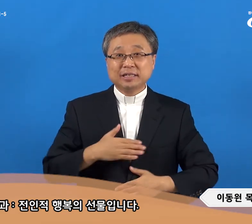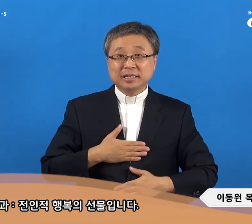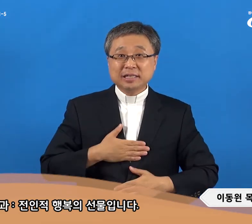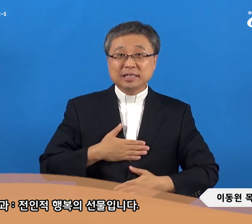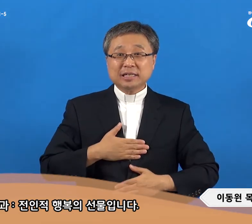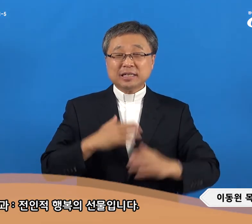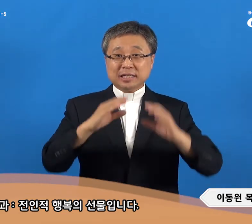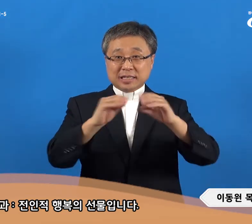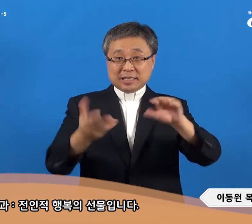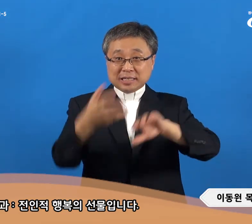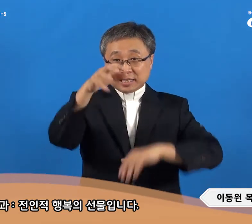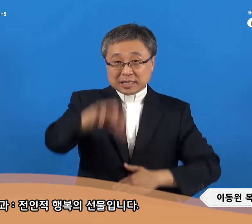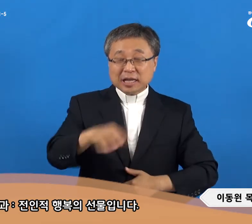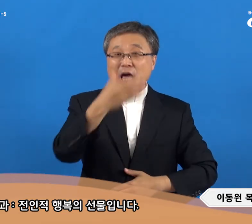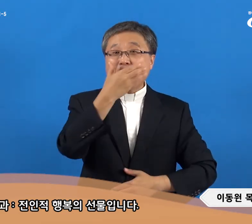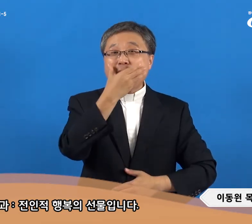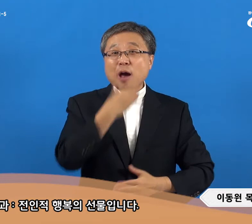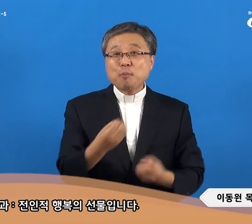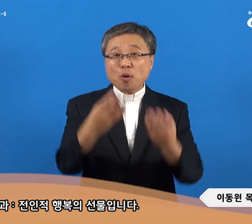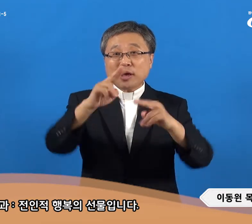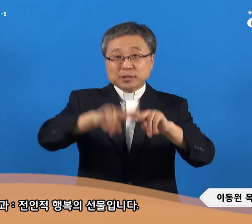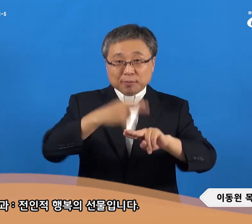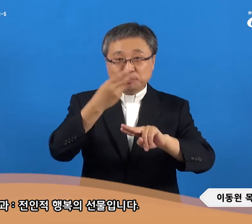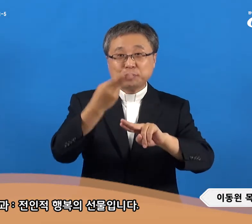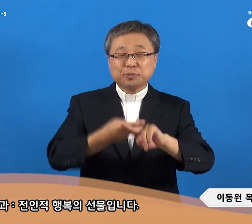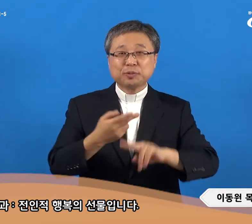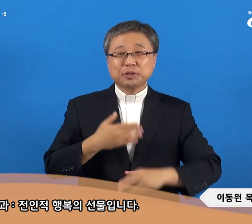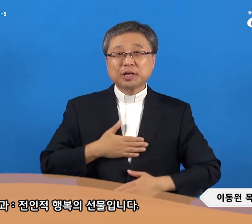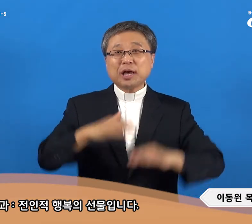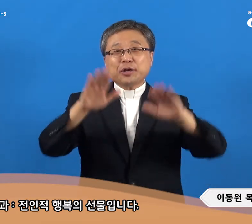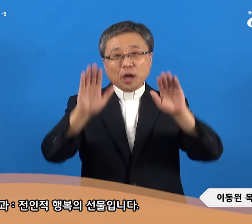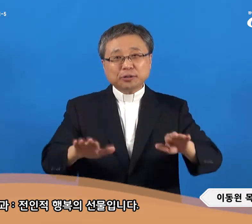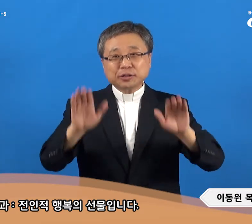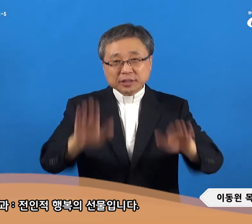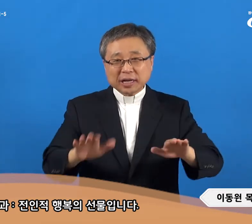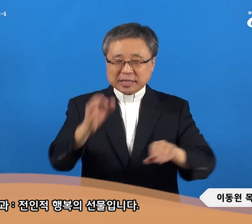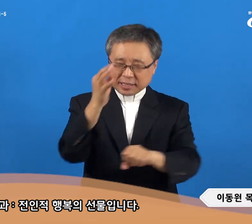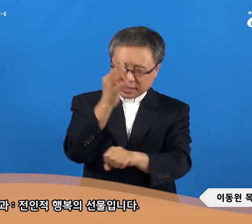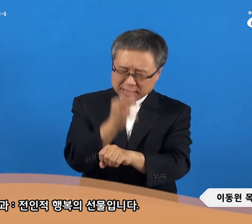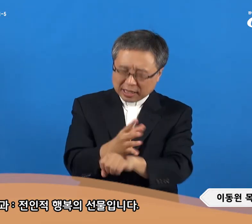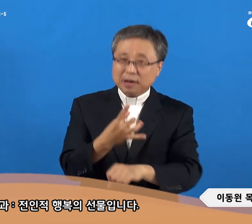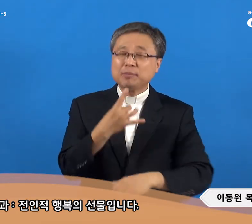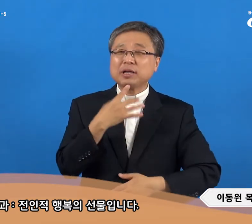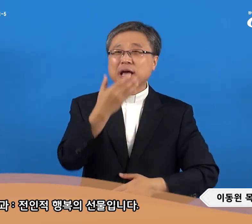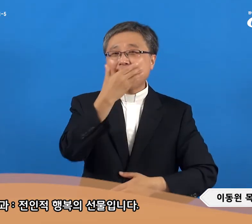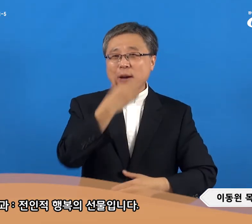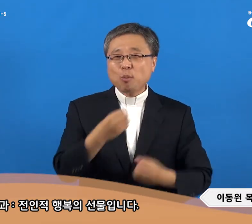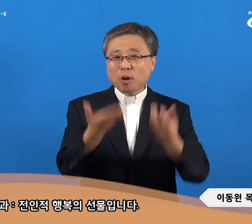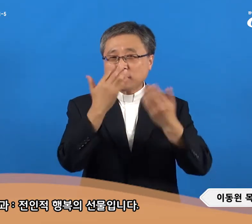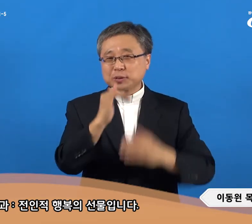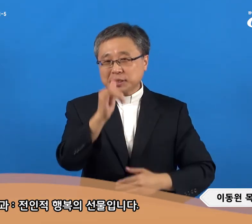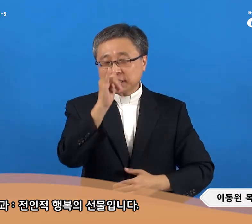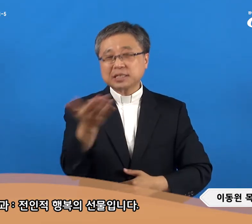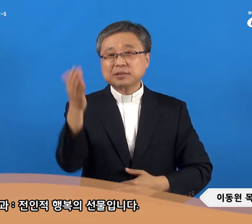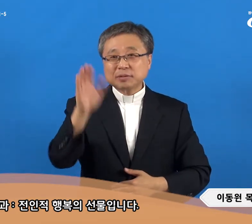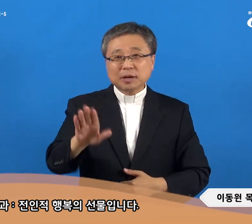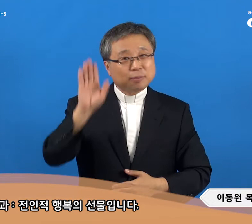세상에서 우리가 주고받는 대부분의 선물은 현재 잠깐만 행복할 수 있지만 미래까지 보장할 수